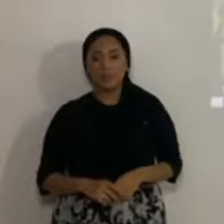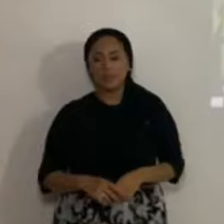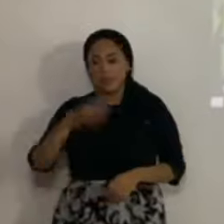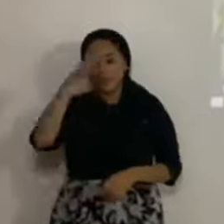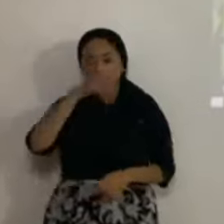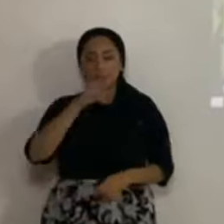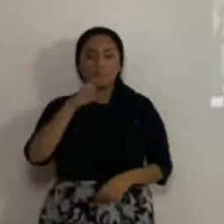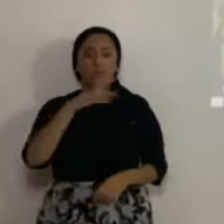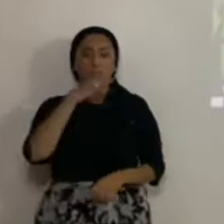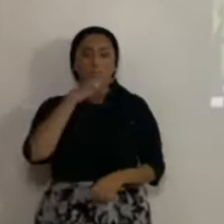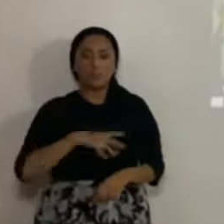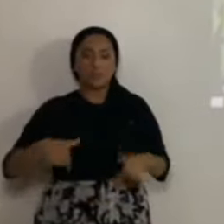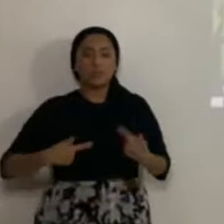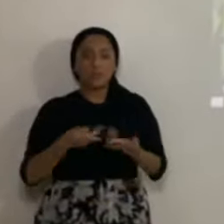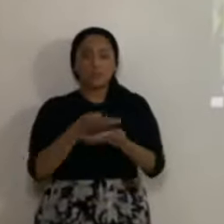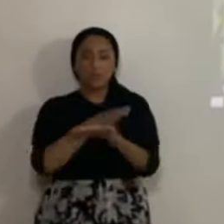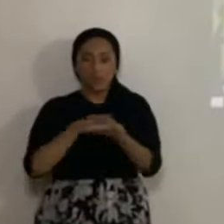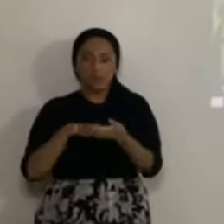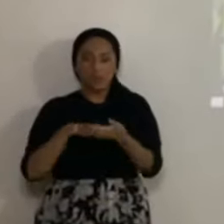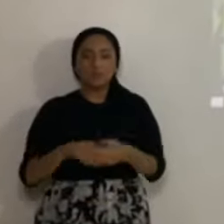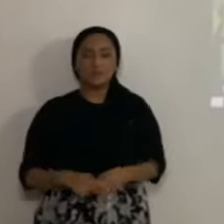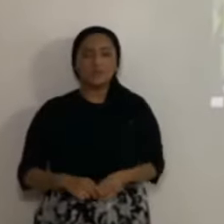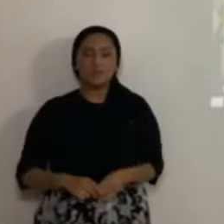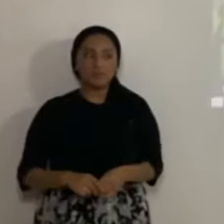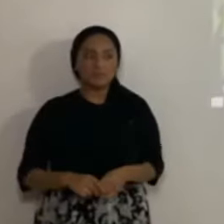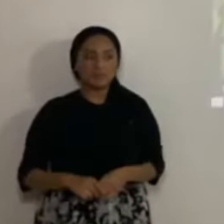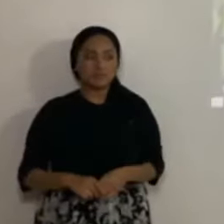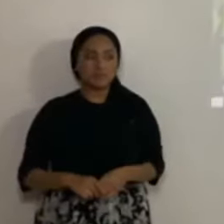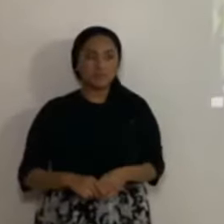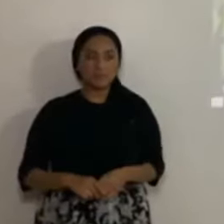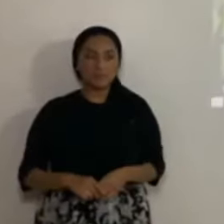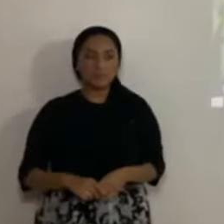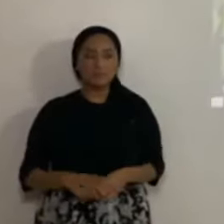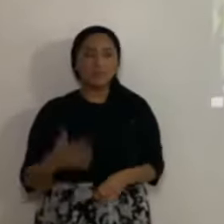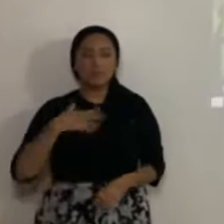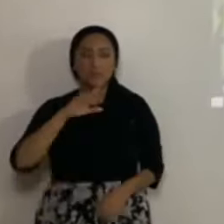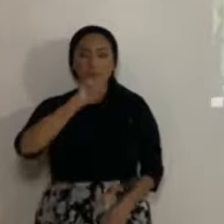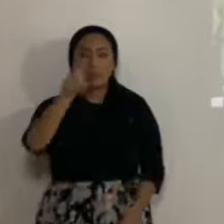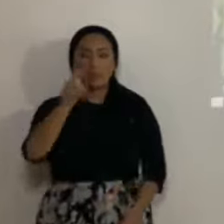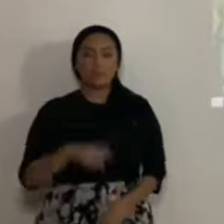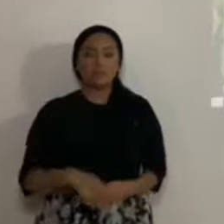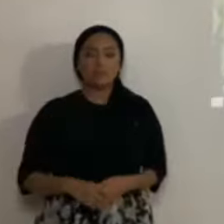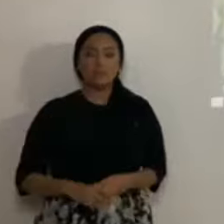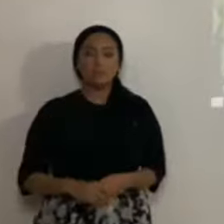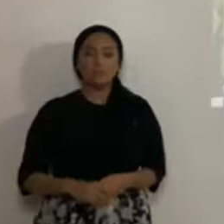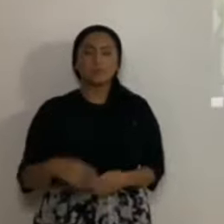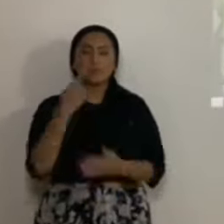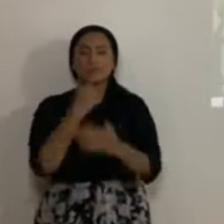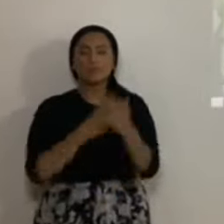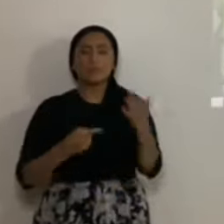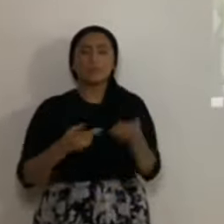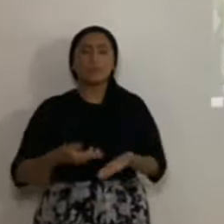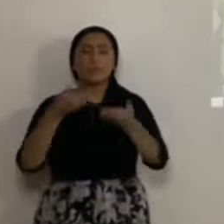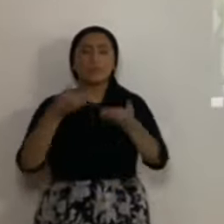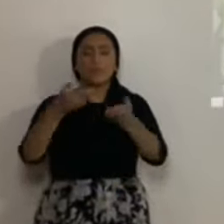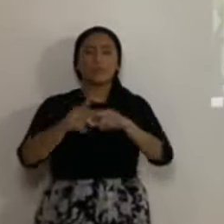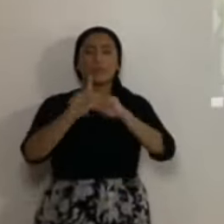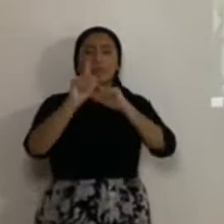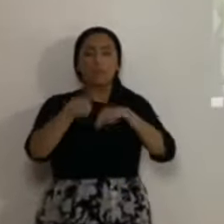quedoshot, los santos, las santas, una pregunta, ¿qué deja como resultado,